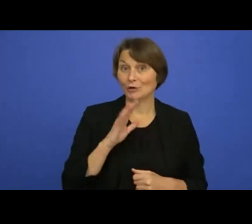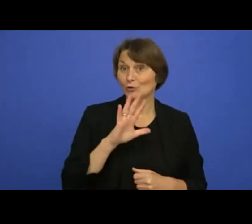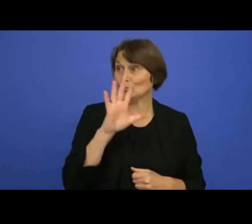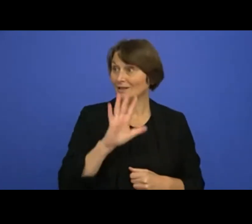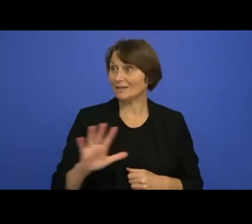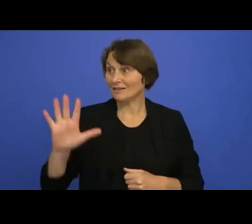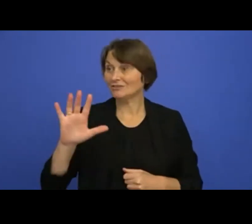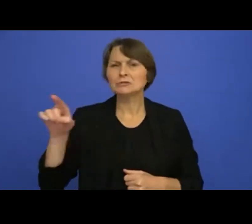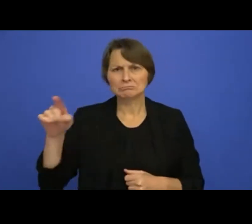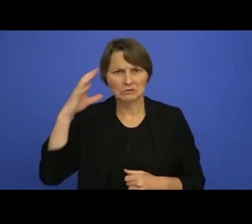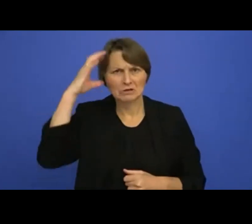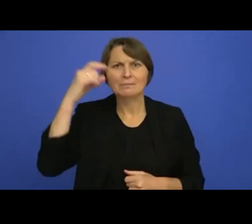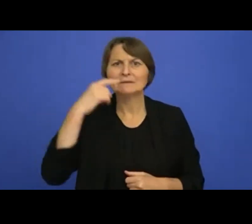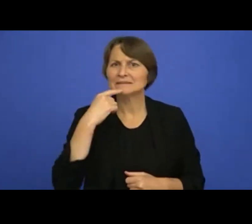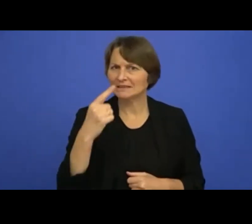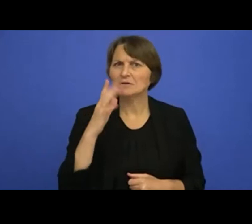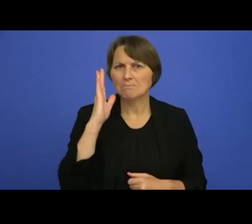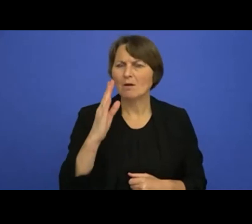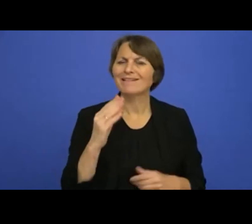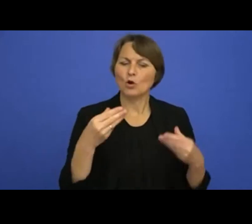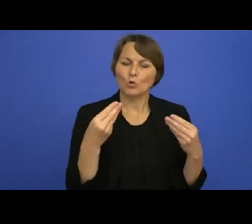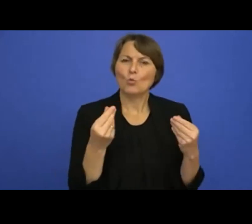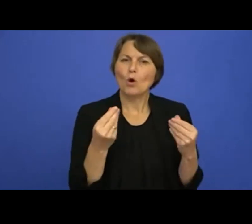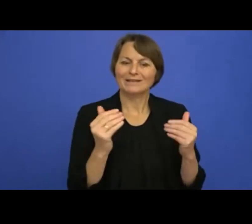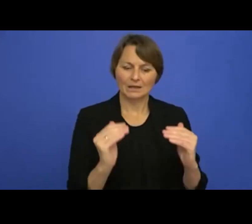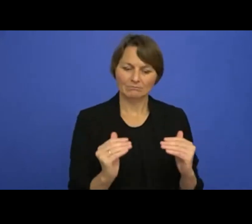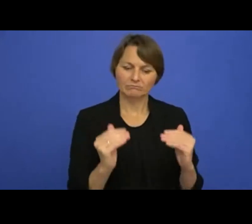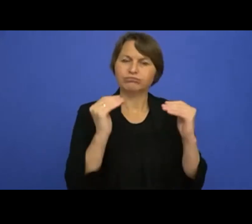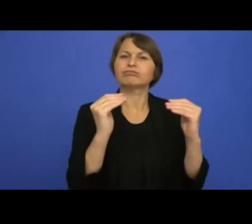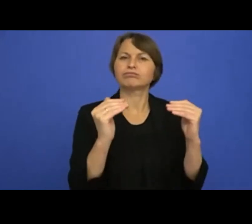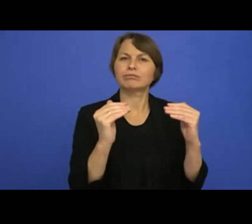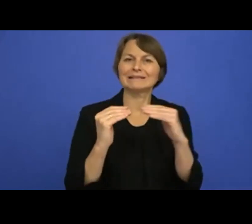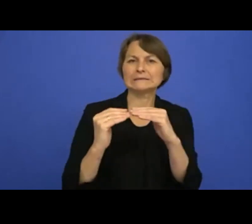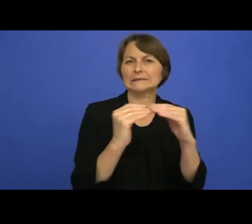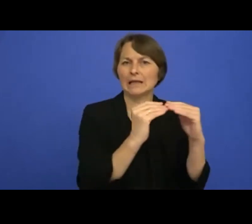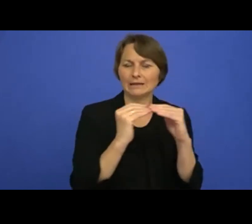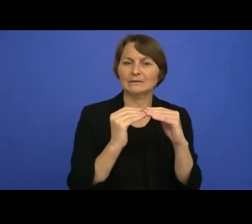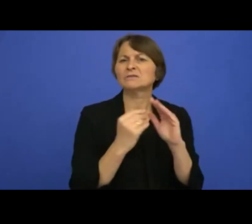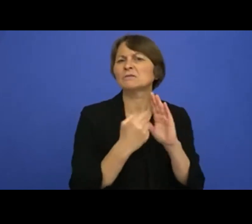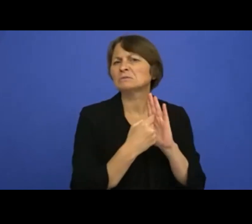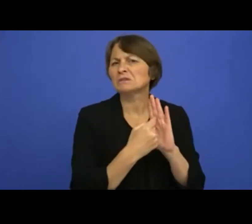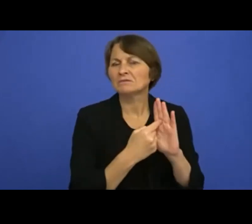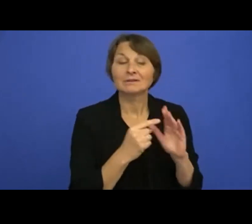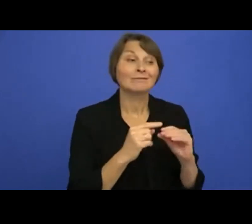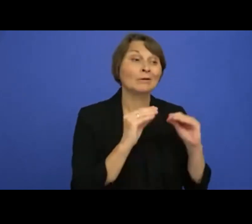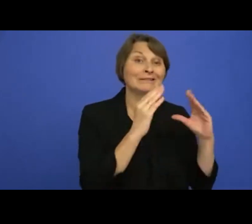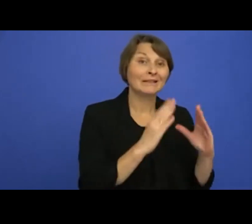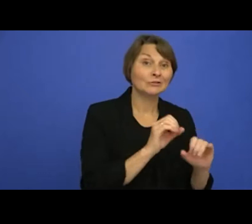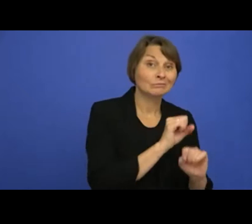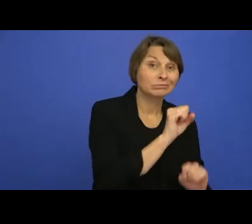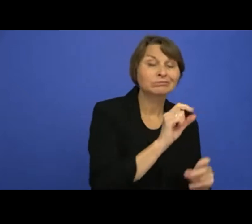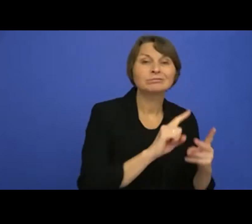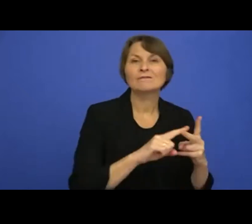Dans notre région, on parle toujours de la qualité, des normes de qualité en matière de qualification des